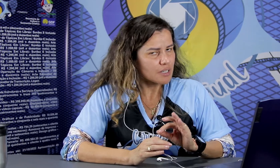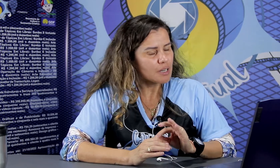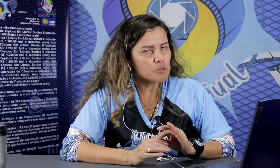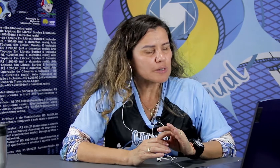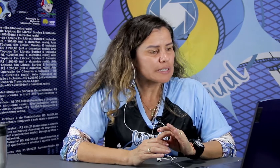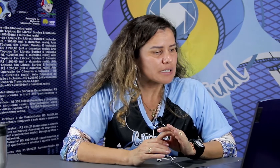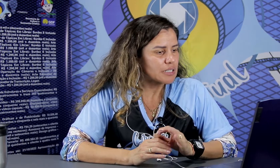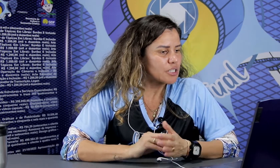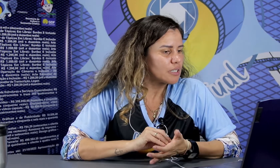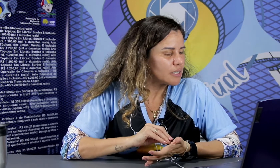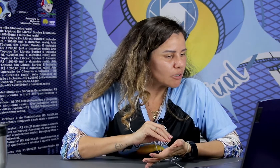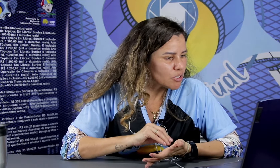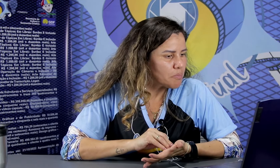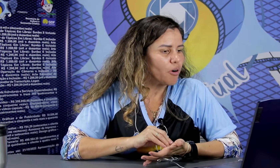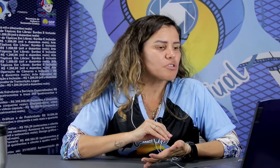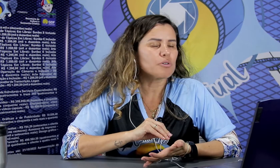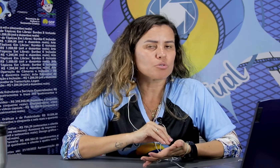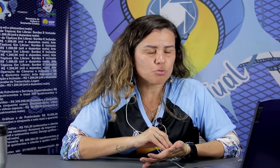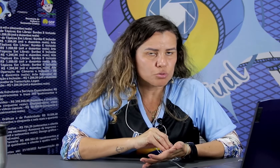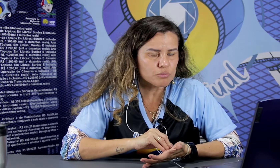muito interessante. Não se pode ver o surdo